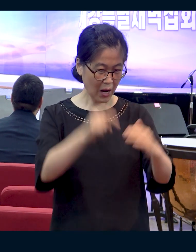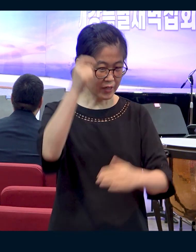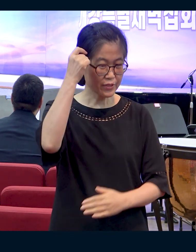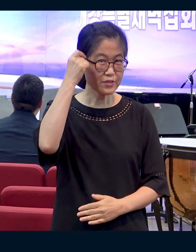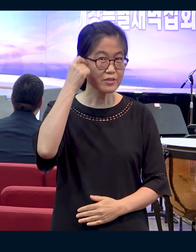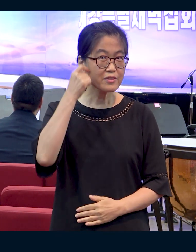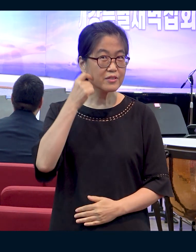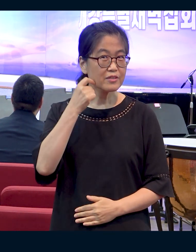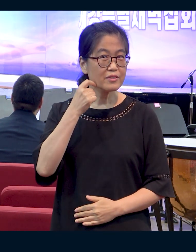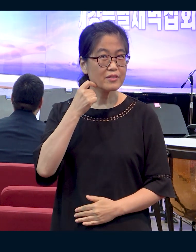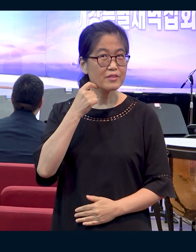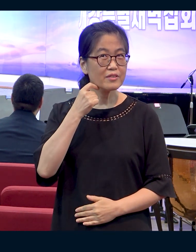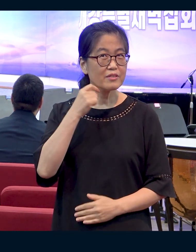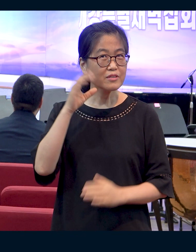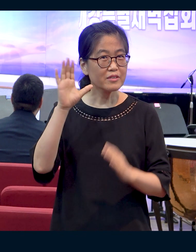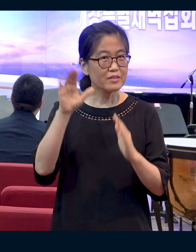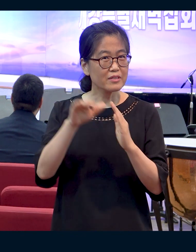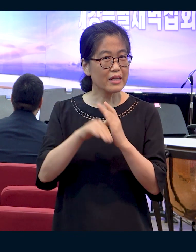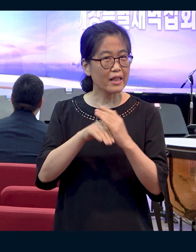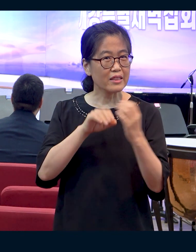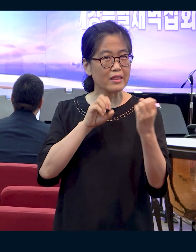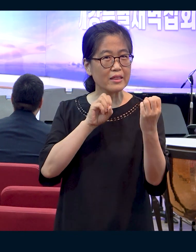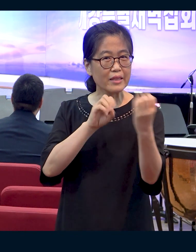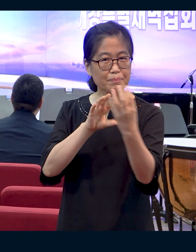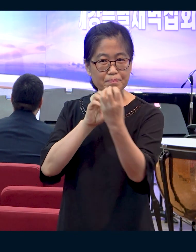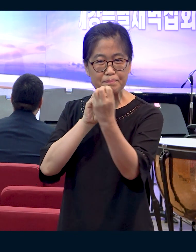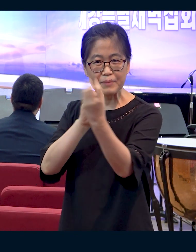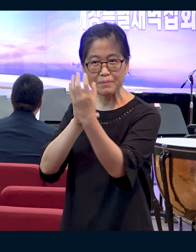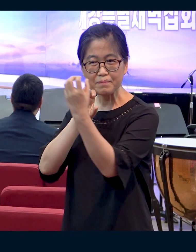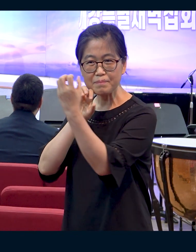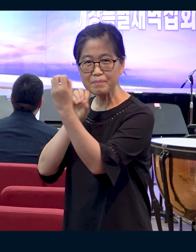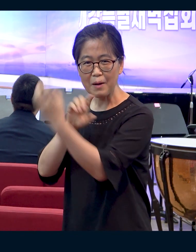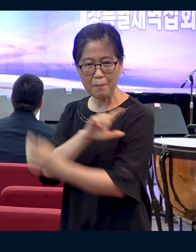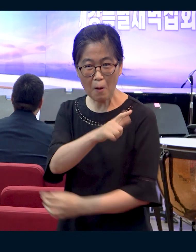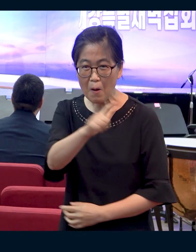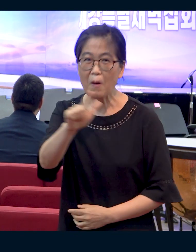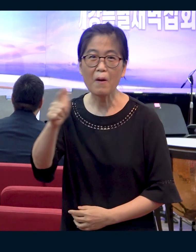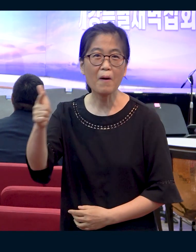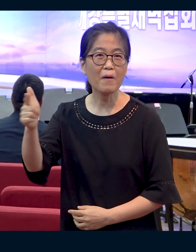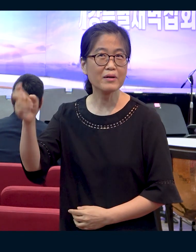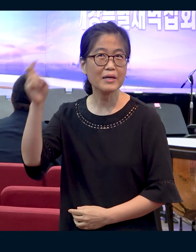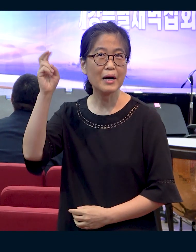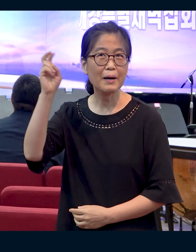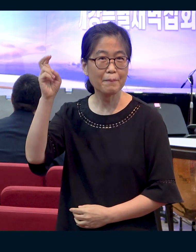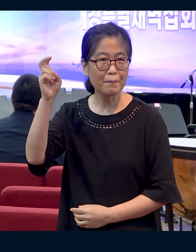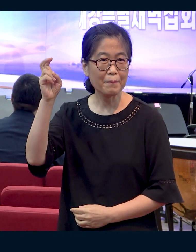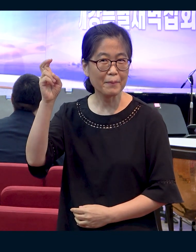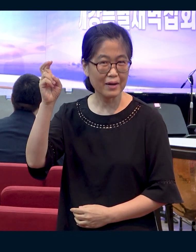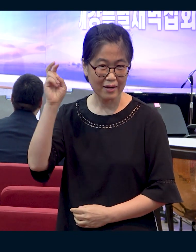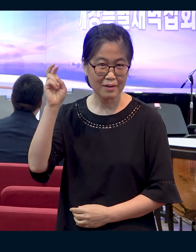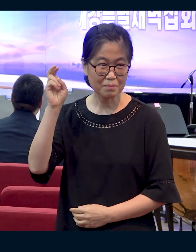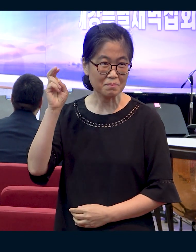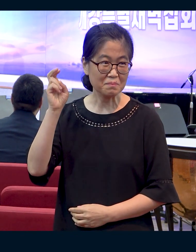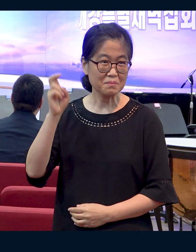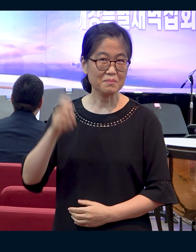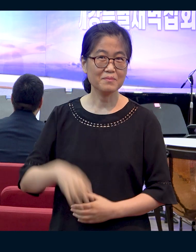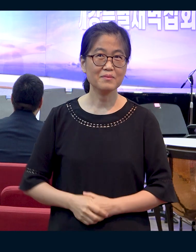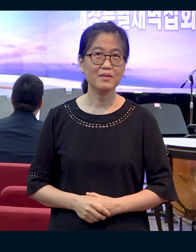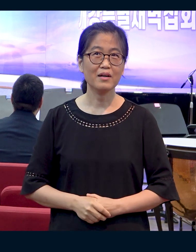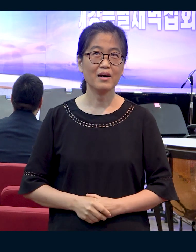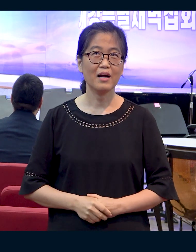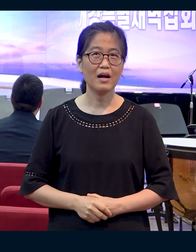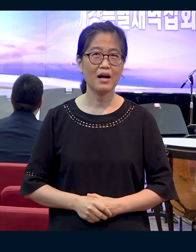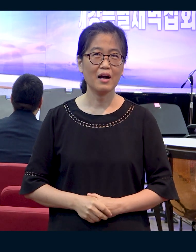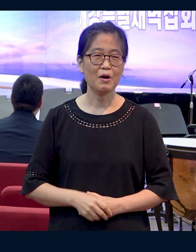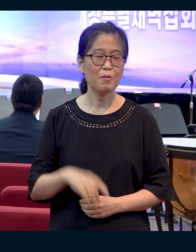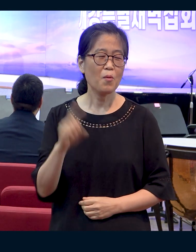볼 때 여러 개의 답이 있지만 그 중에 하나, 어쩌면 아주 유력한 그런 답은 바로